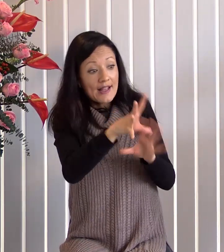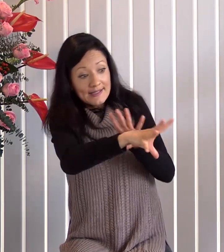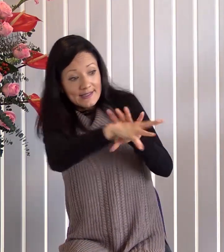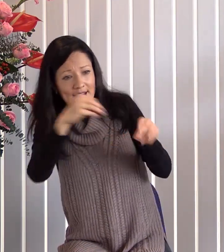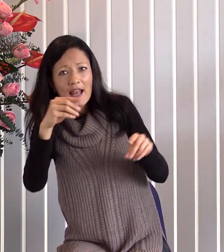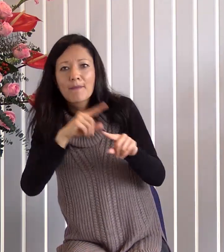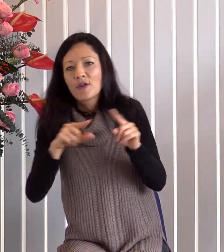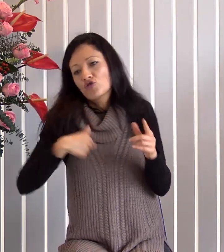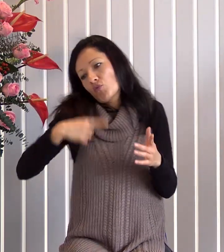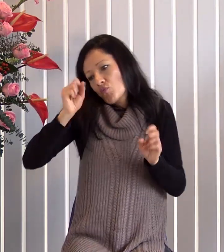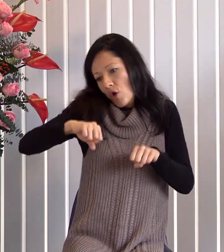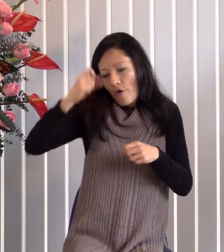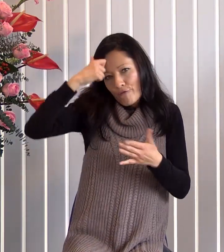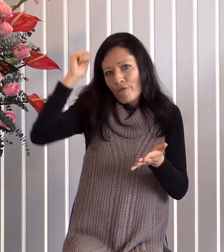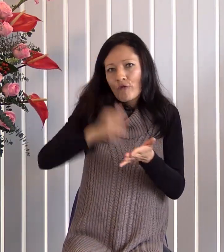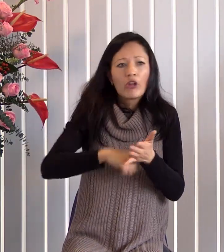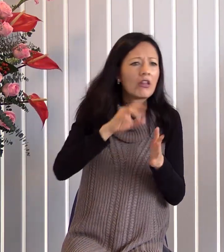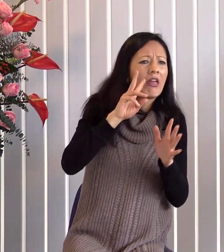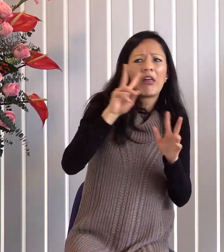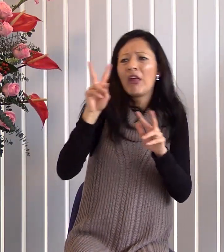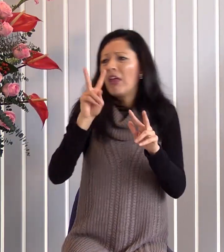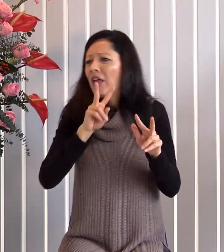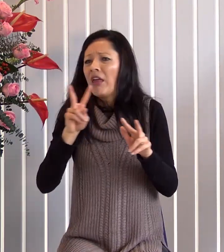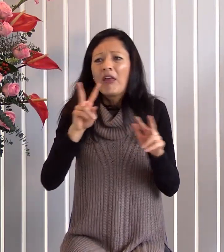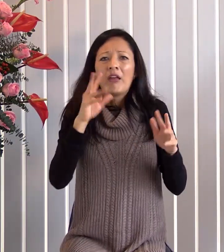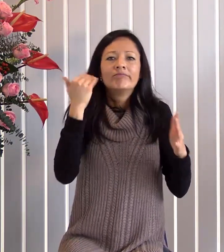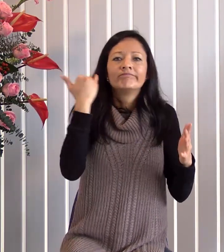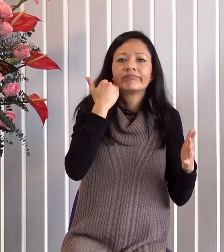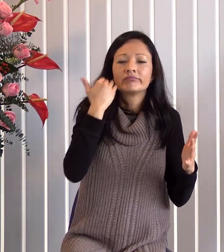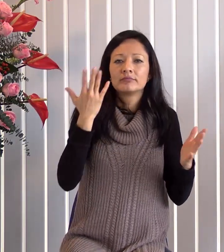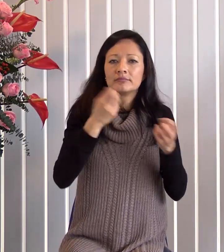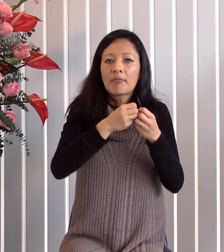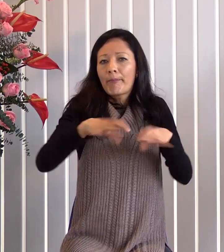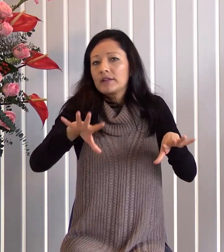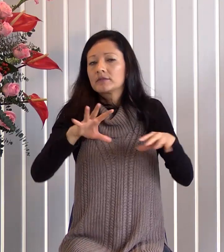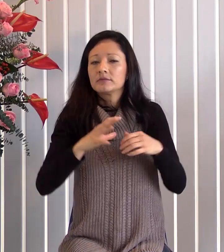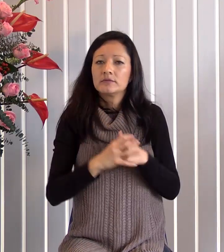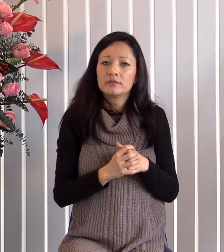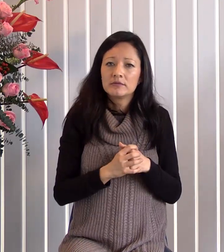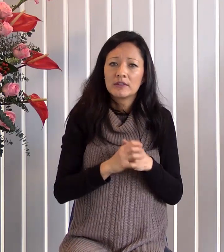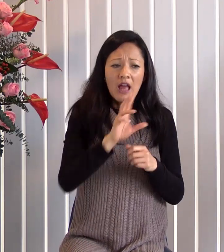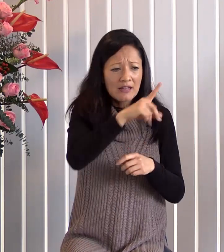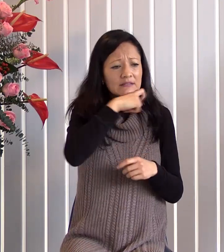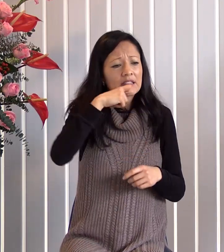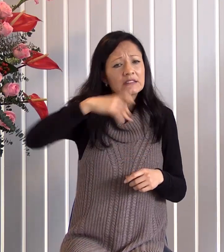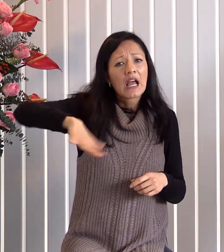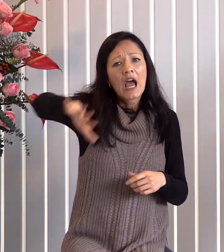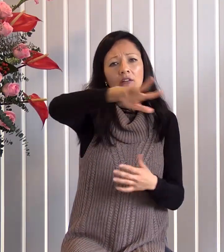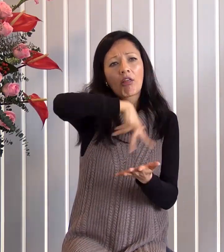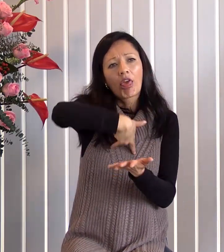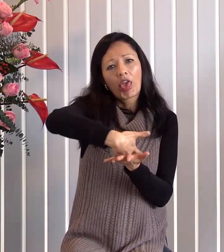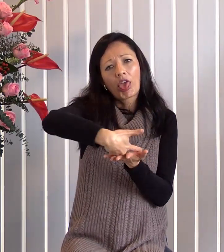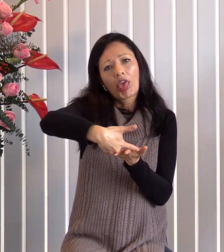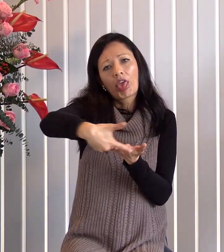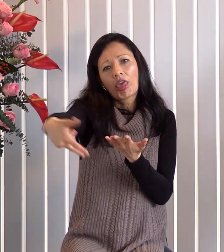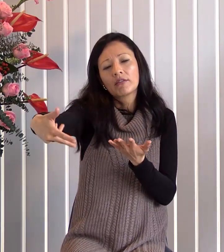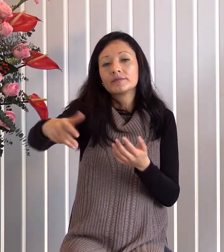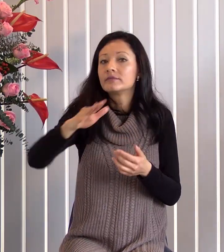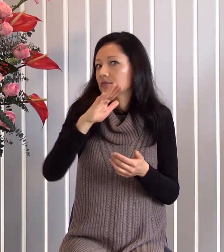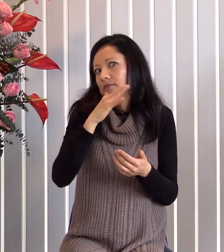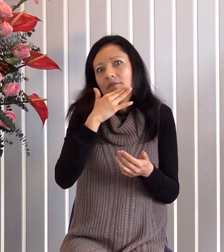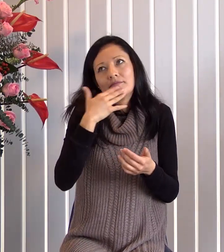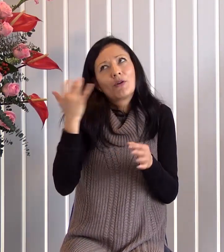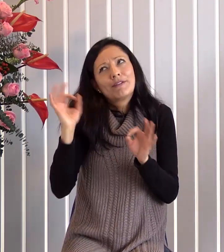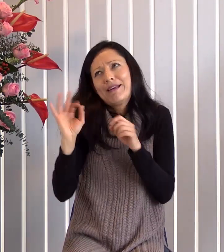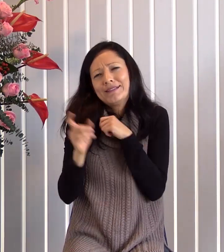¿qué tal que usted sea tan bruto que no la encuentre? ¿Qué tal que usted se quede postrado en el desierto? Entonces, ¿mejor qué?